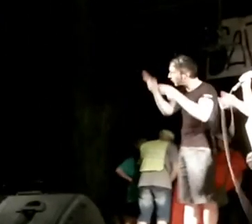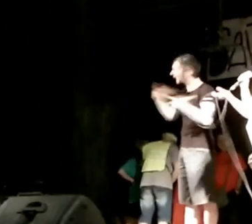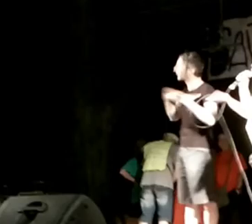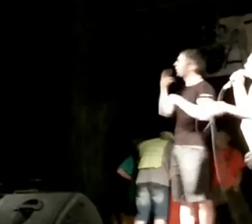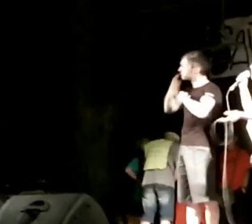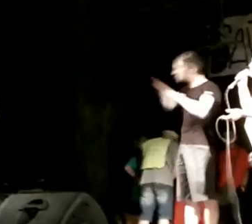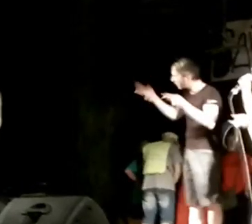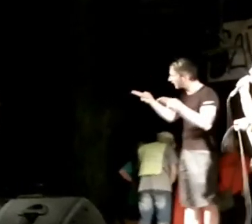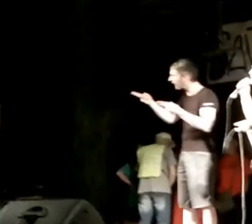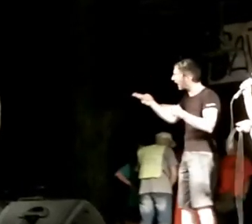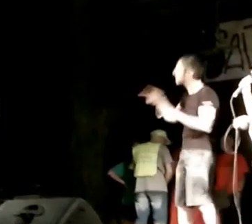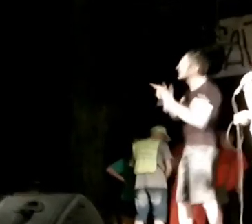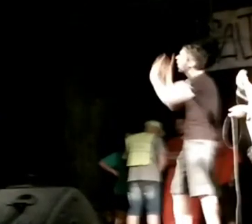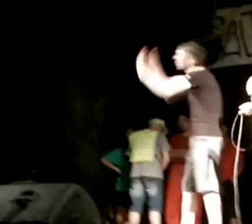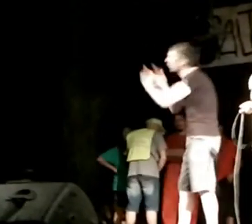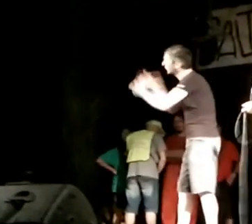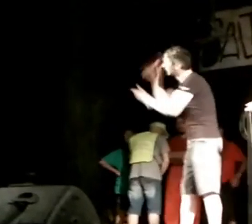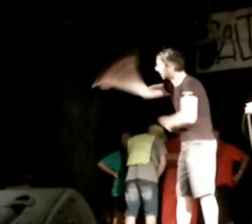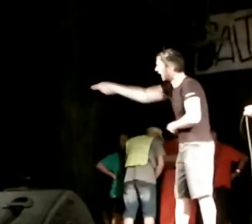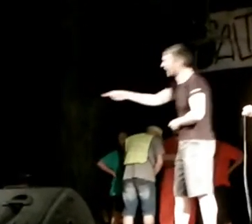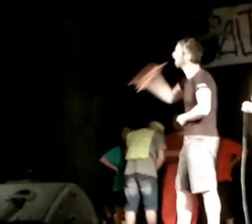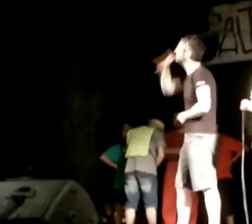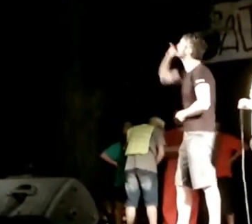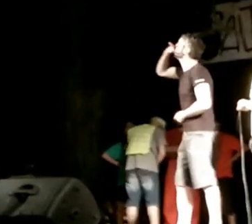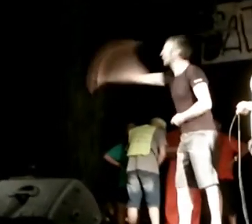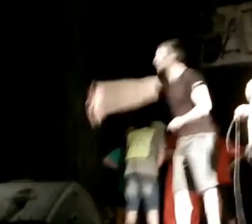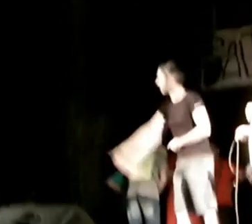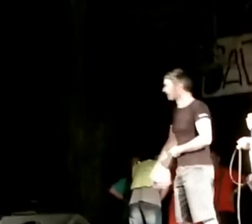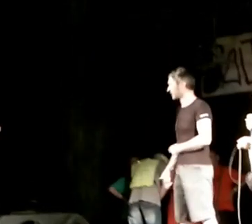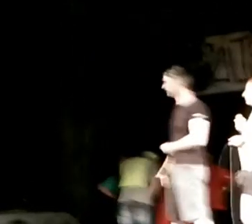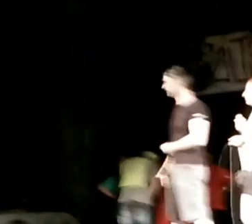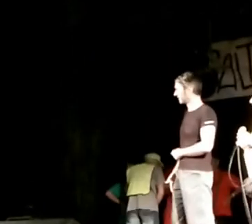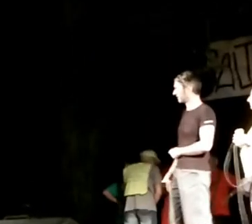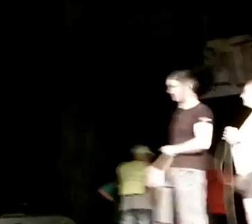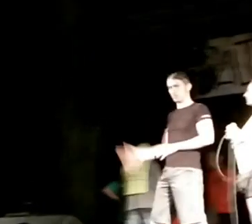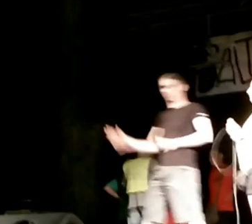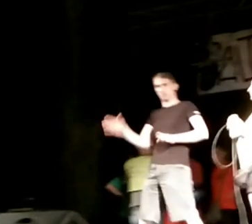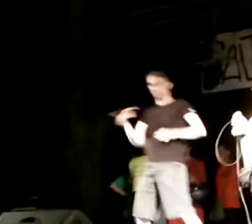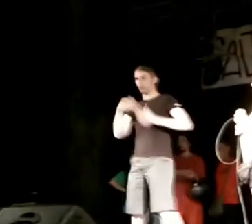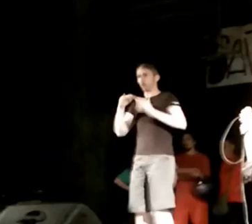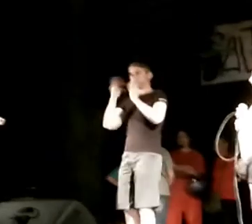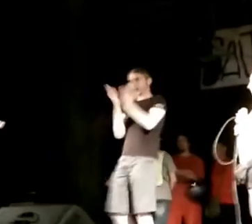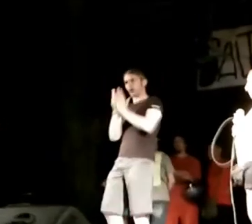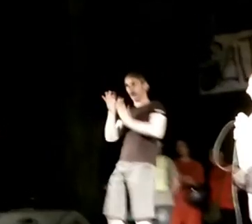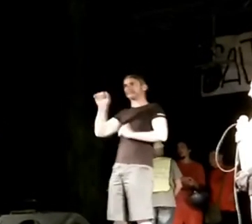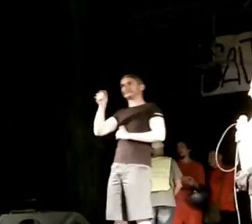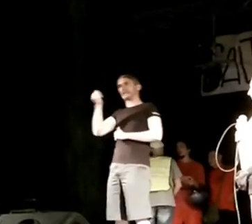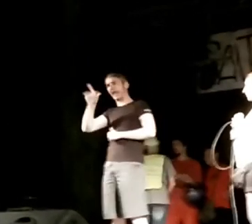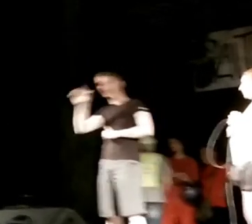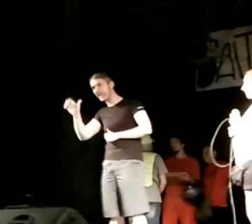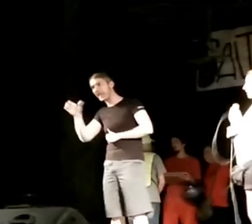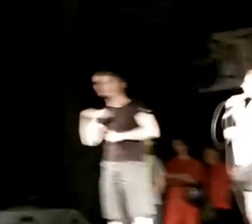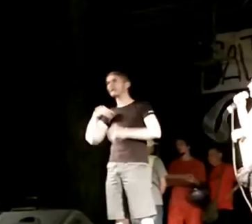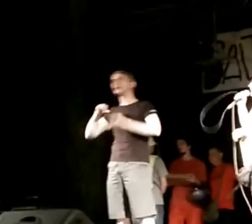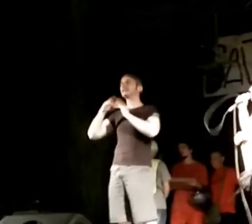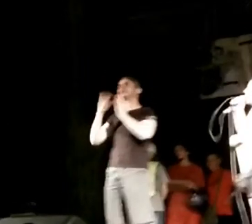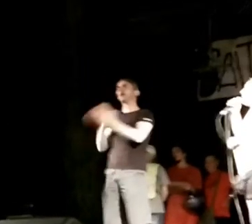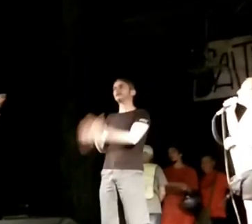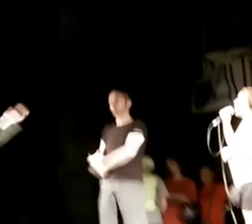todas. Ah, y luchar por eso. Sin vergüenza. Mis fills van a la Salle, els escolapis tampoco han tancat, els